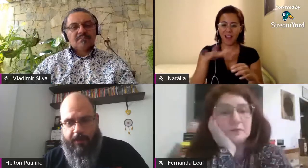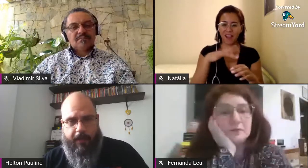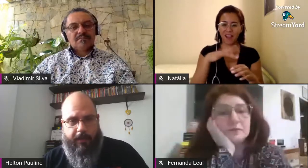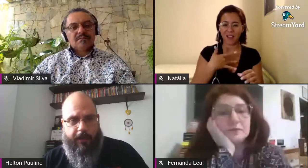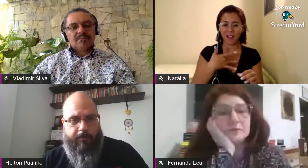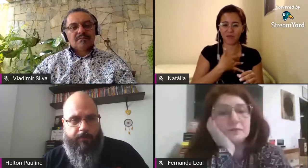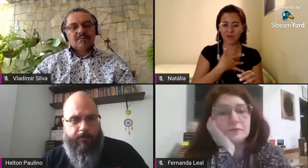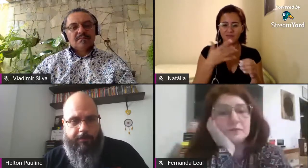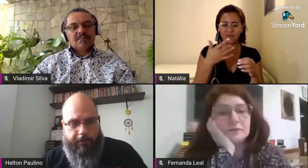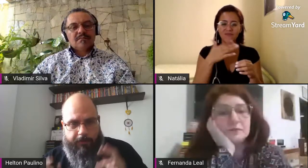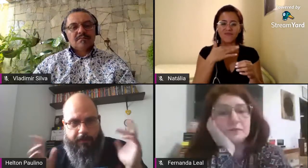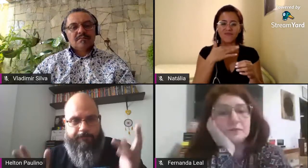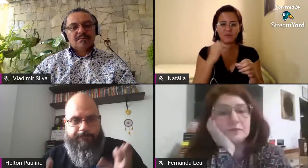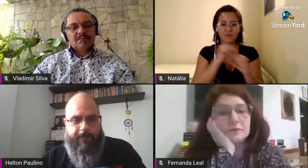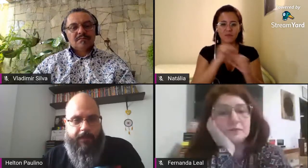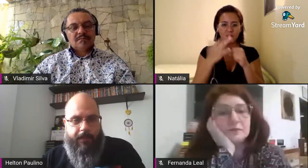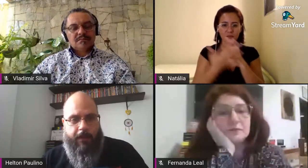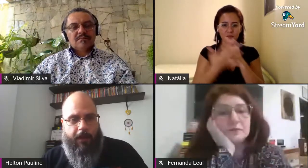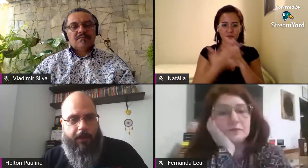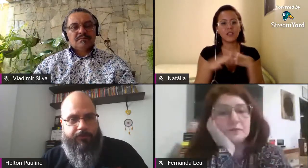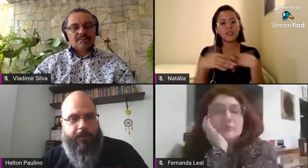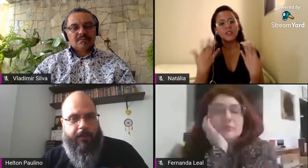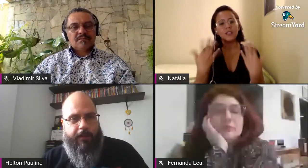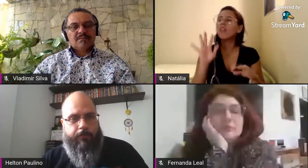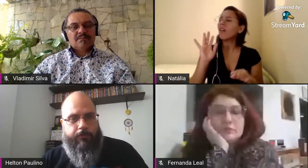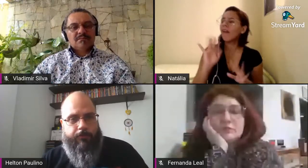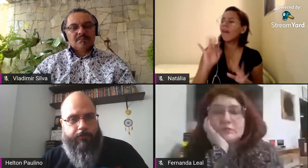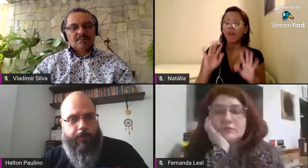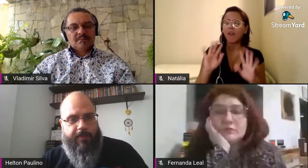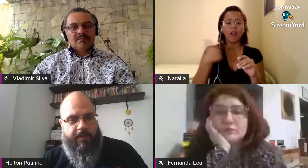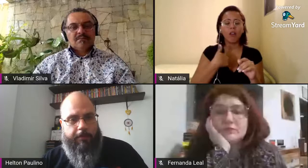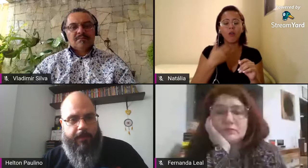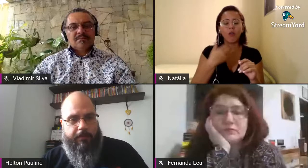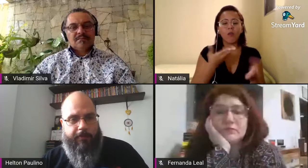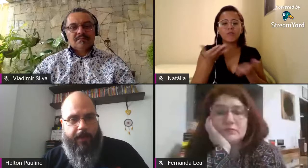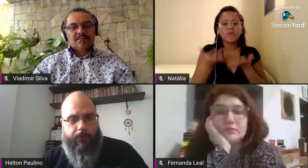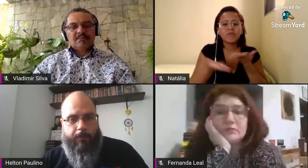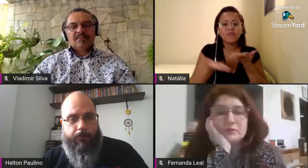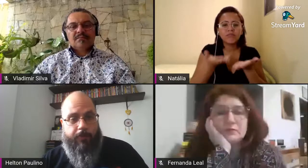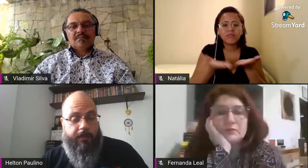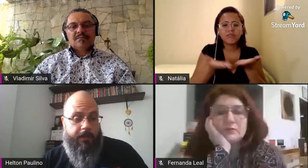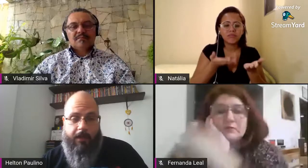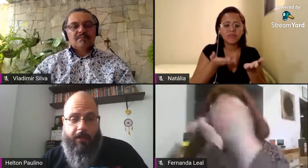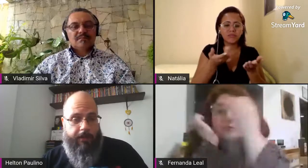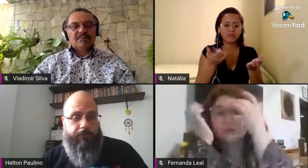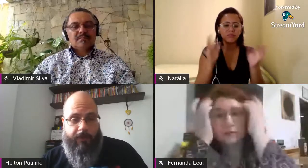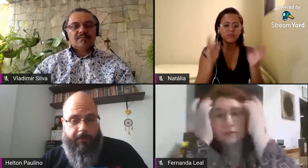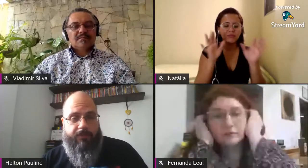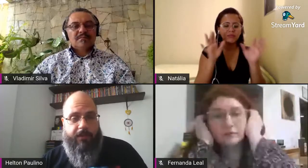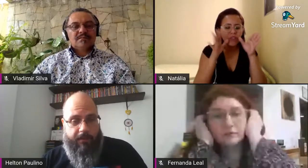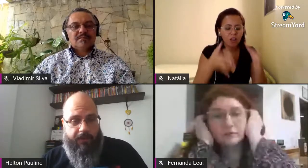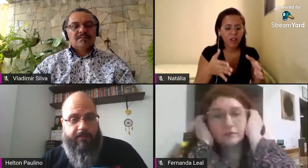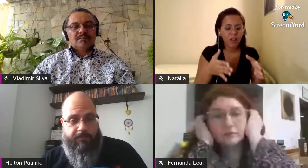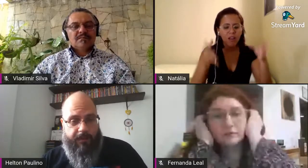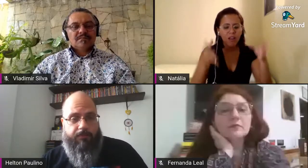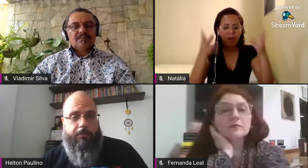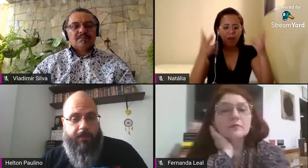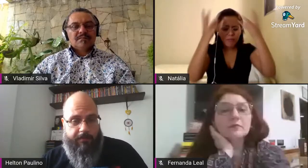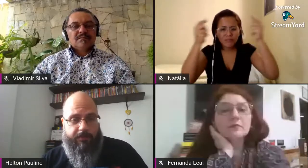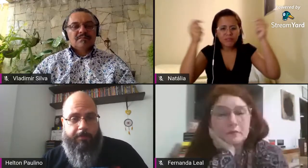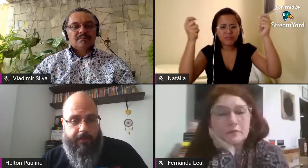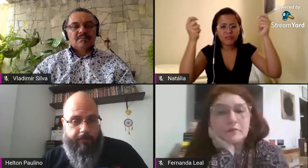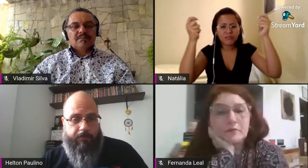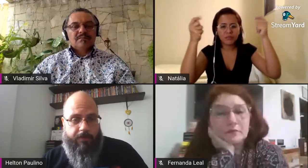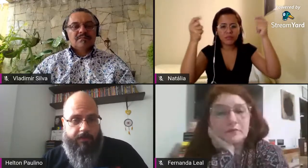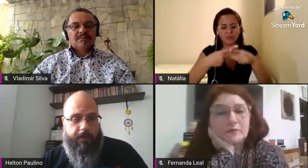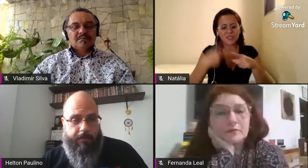vou me dedicar aqui a uma coisa para poder abstrair o meu pensamento, porque a dor é muito grande. E eu fico imaginando as várias e várias